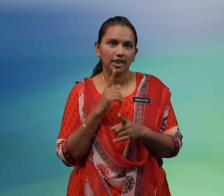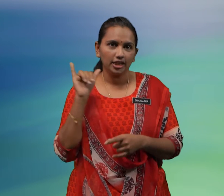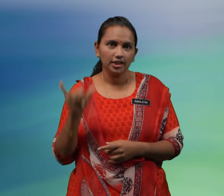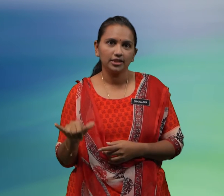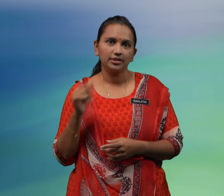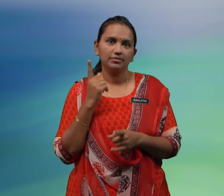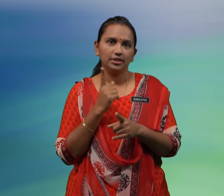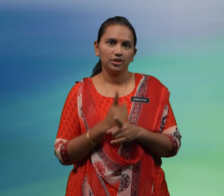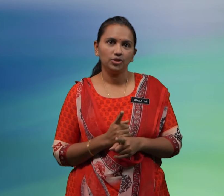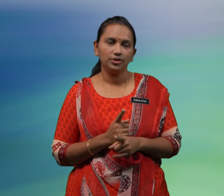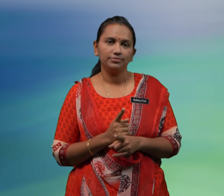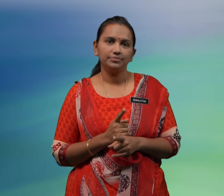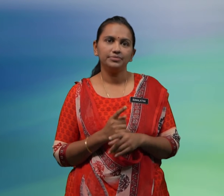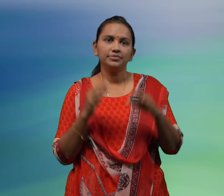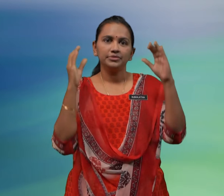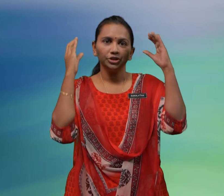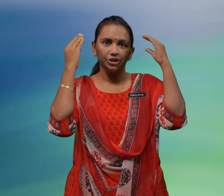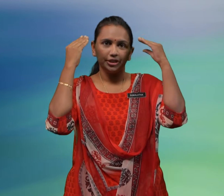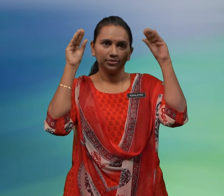Ya, betul. Cikgu